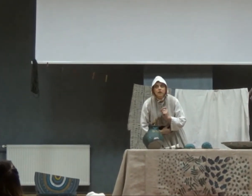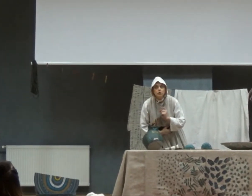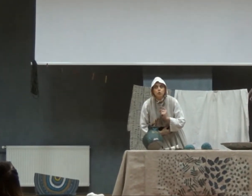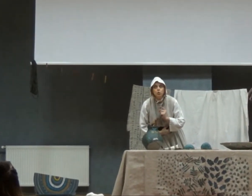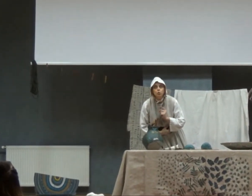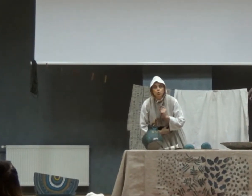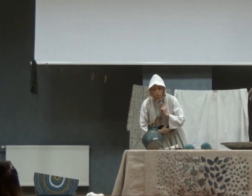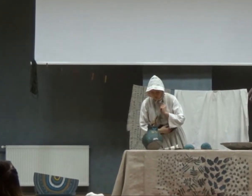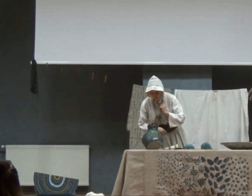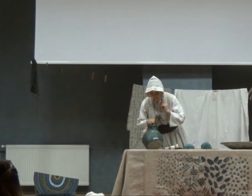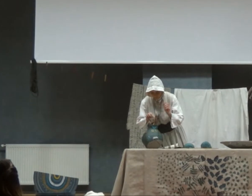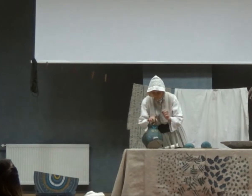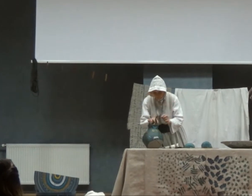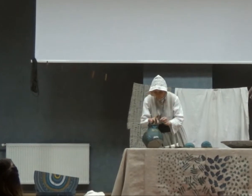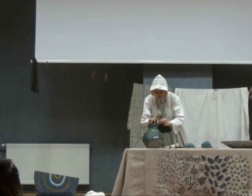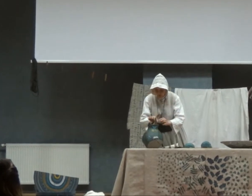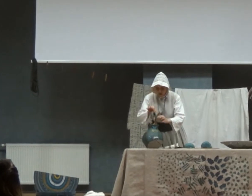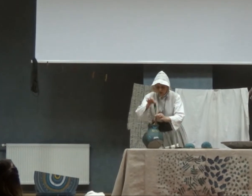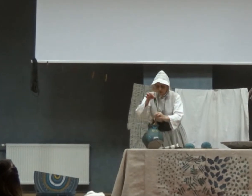12 sūnų